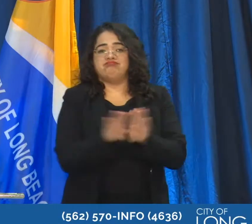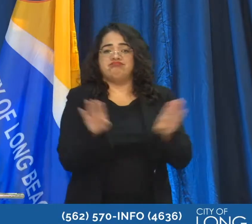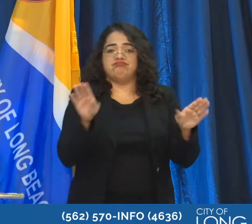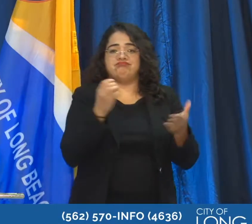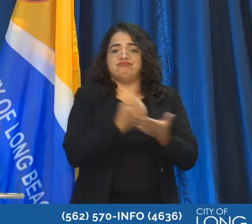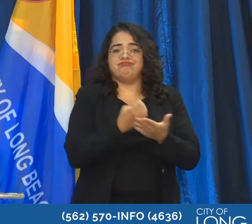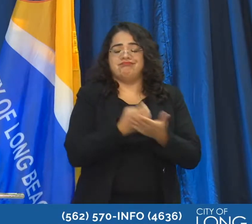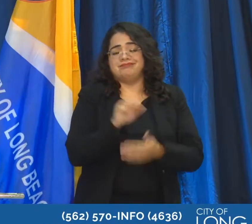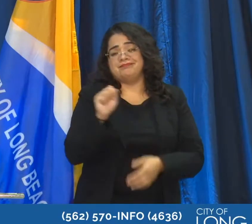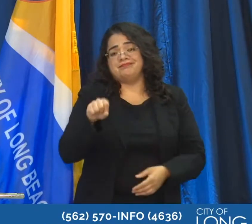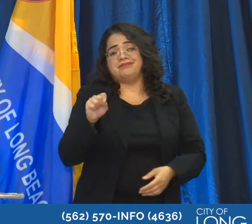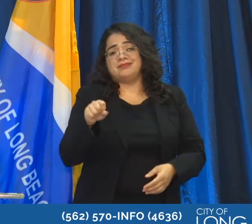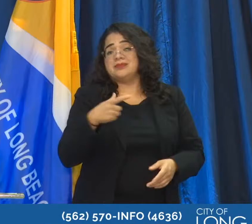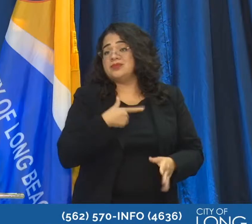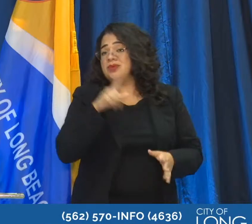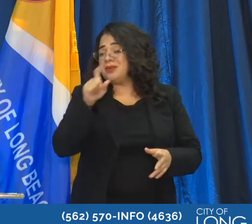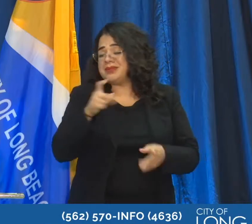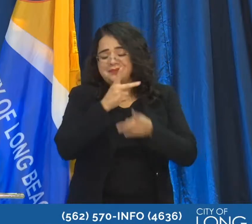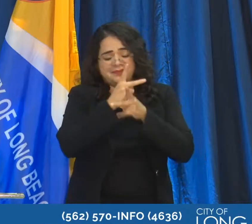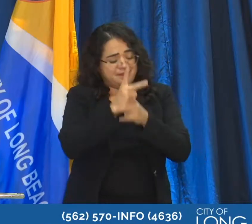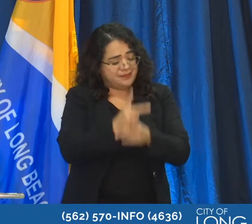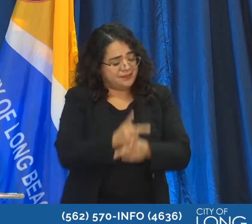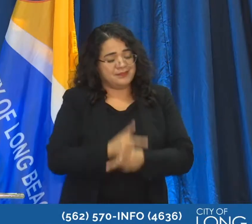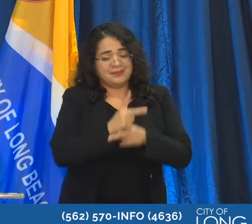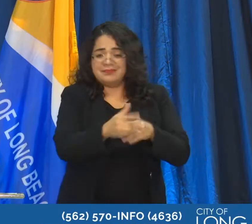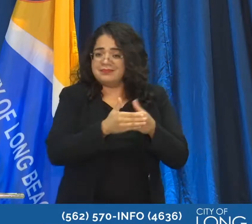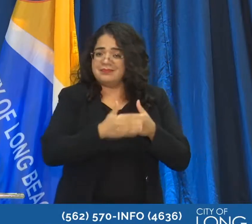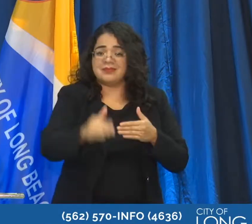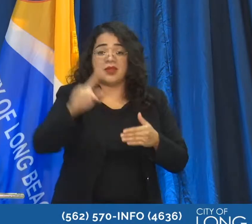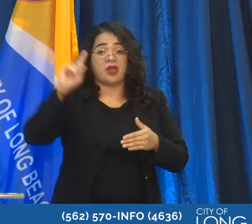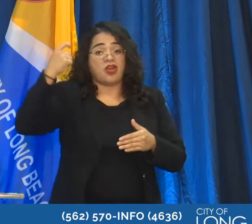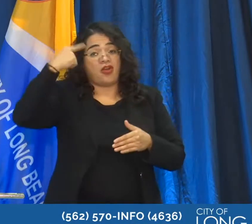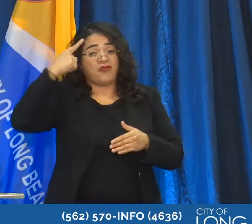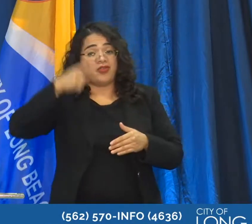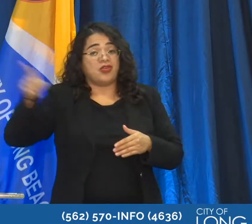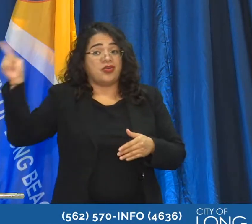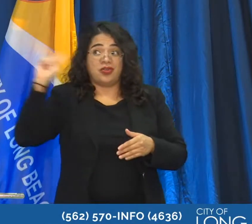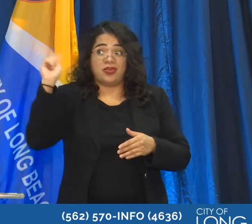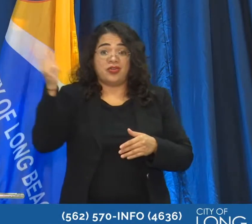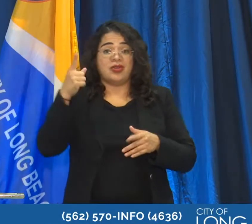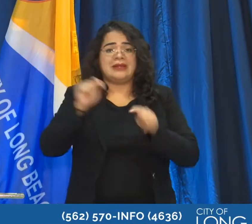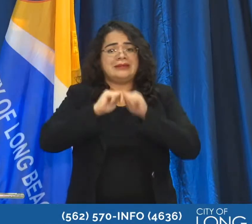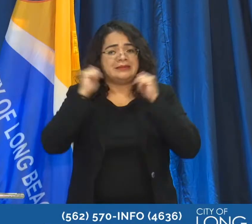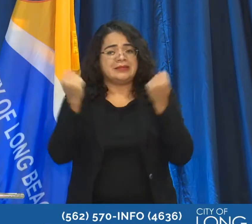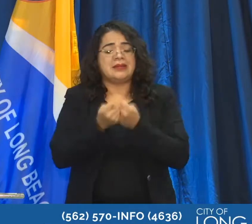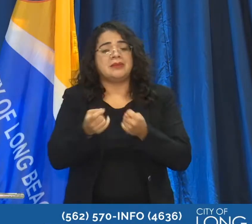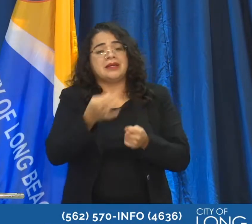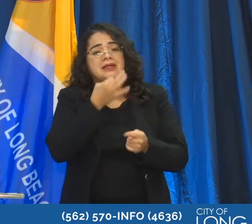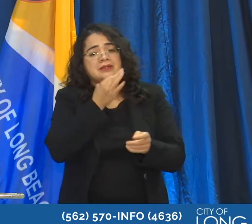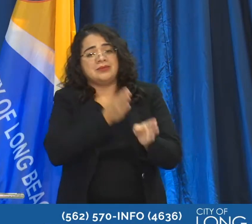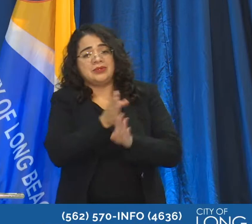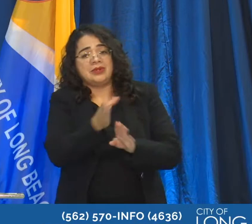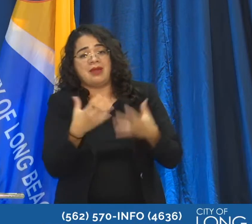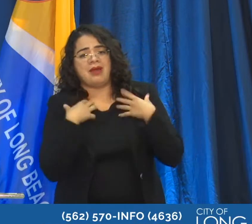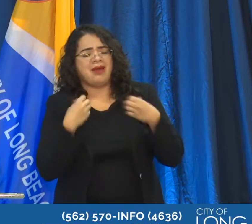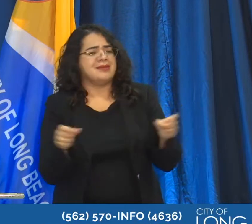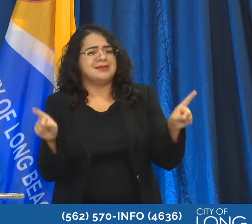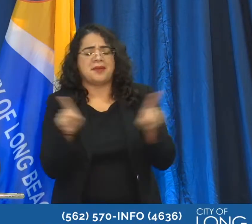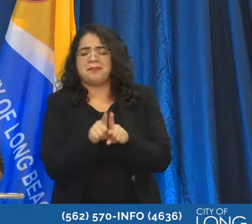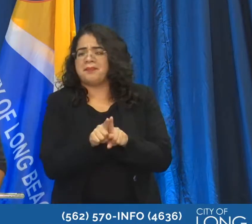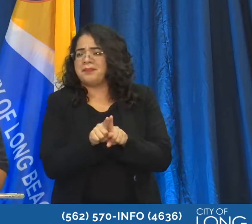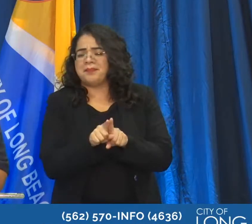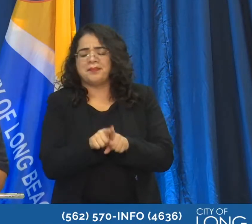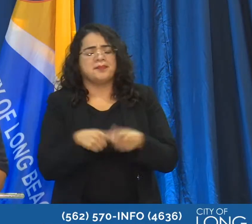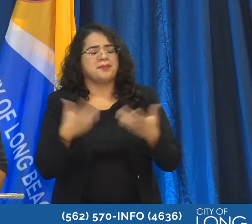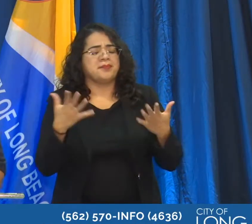los datos y las pautas emitidas por nuestro gobernador y expertos de salud estatales y locales para frenar la propagación